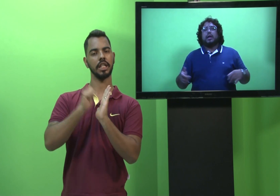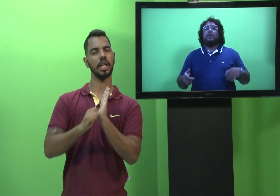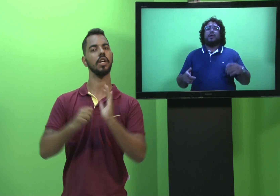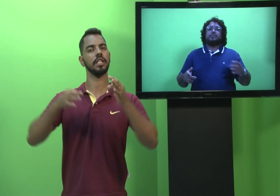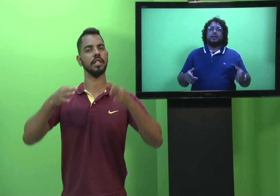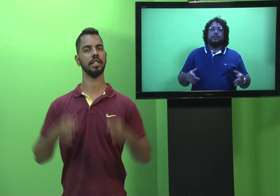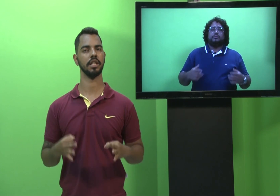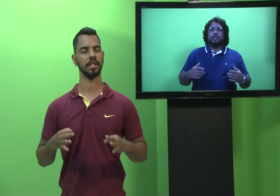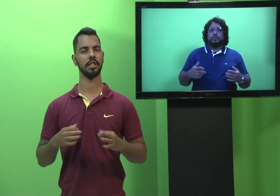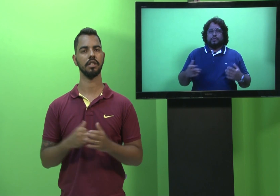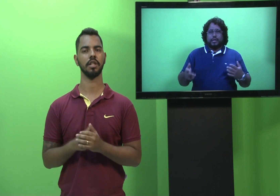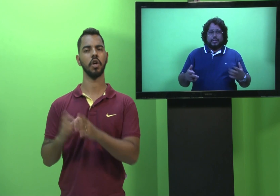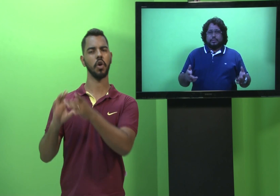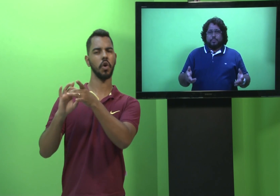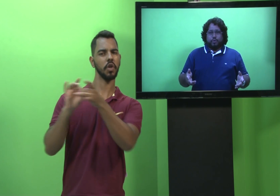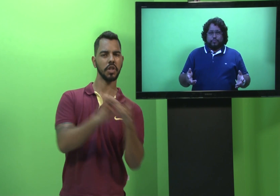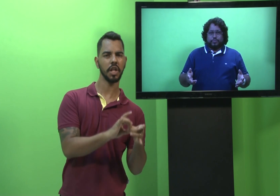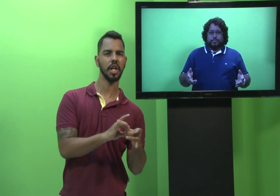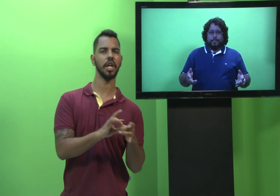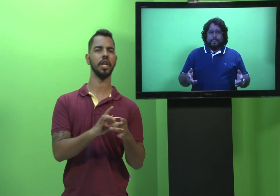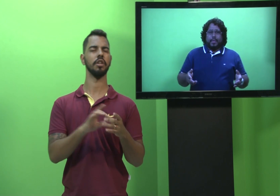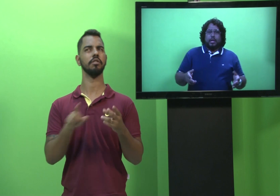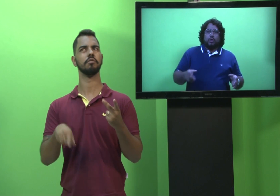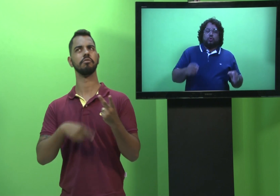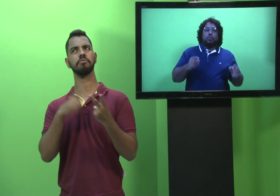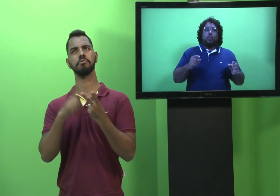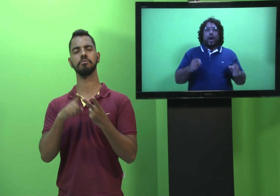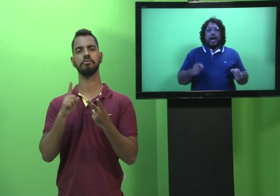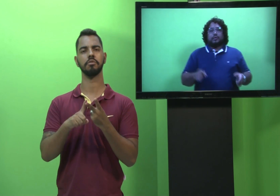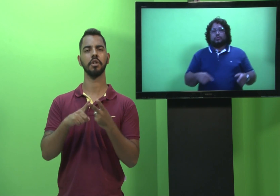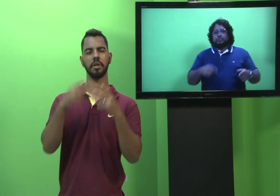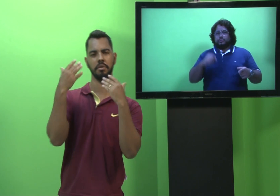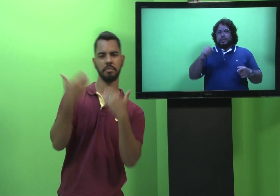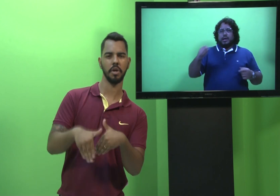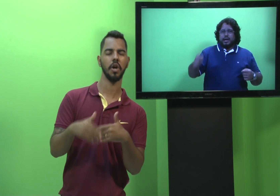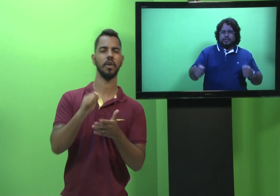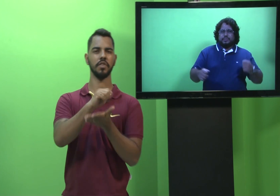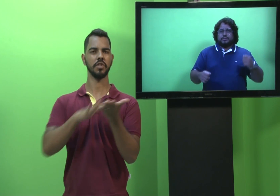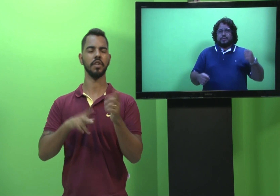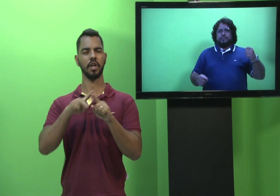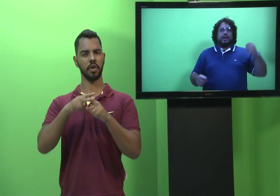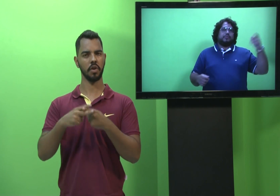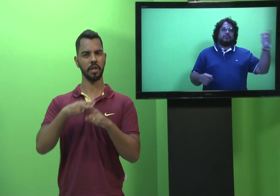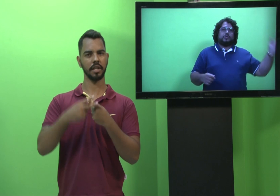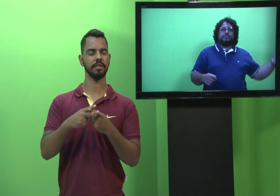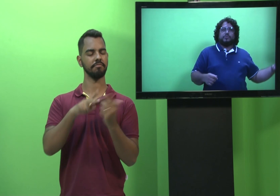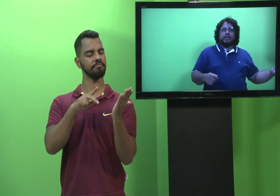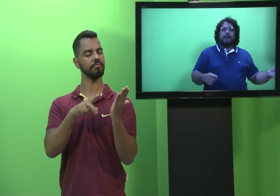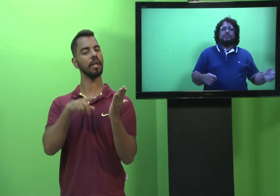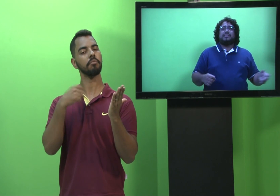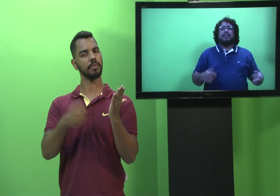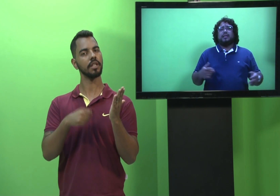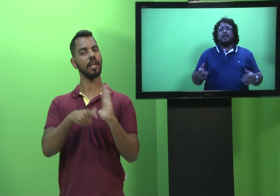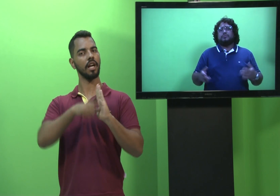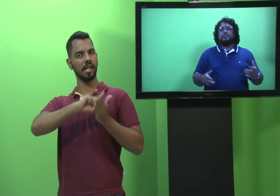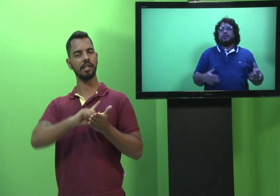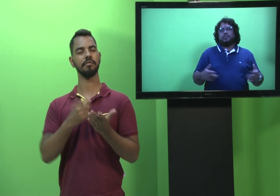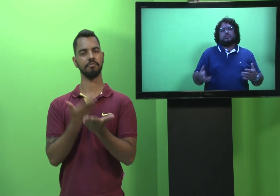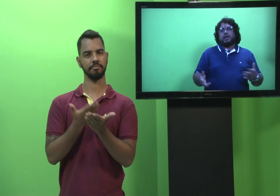na correção de atividades e provas. No quadro, nos bilhetes enviados aos responsáveis e em textos direcionados